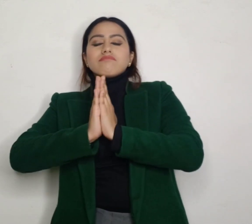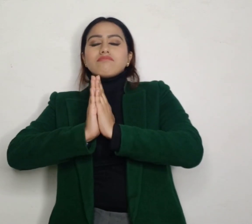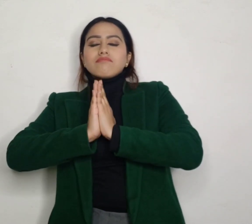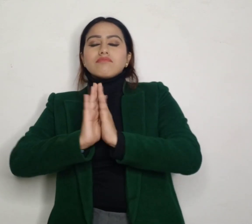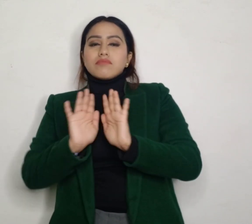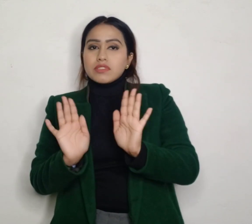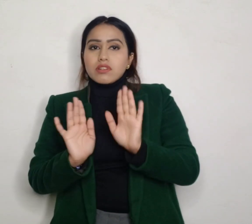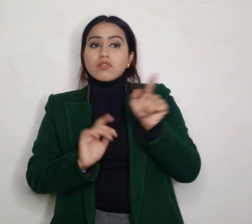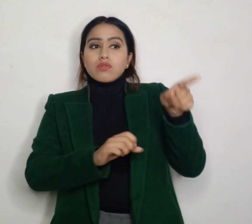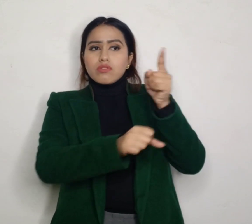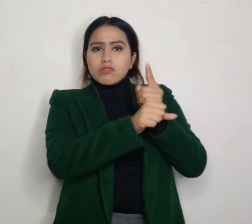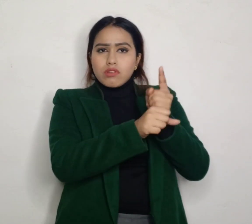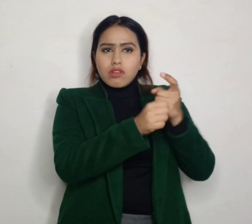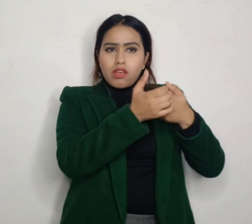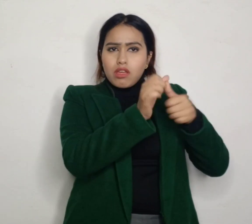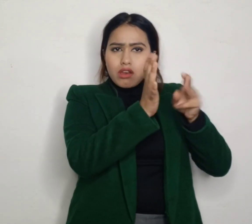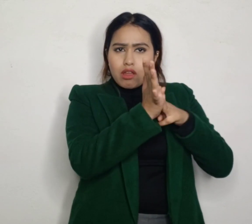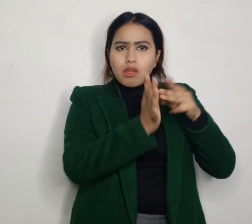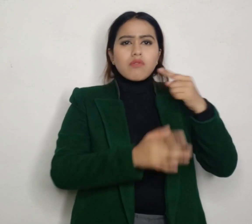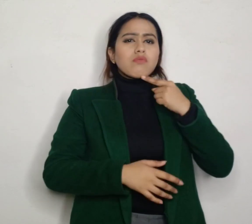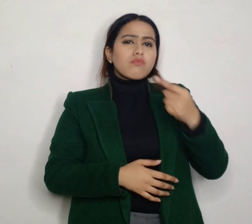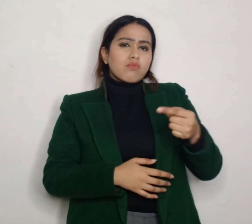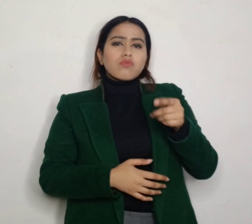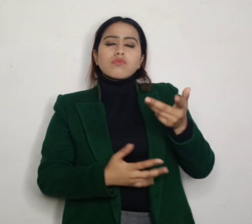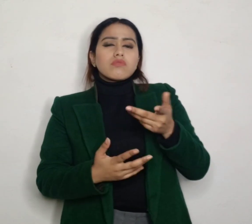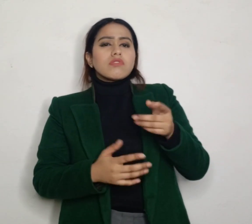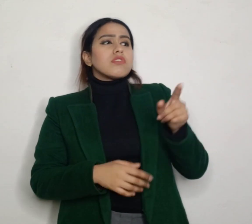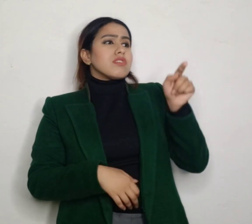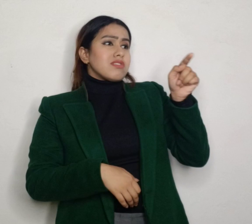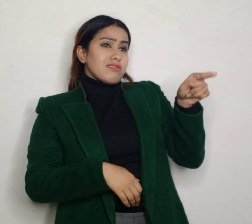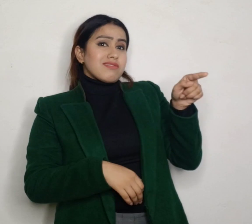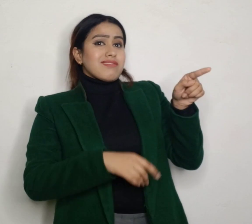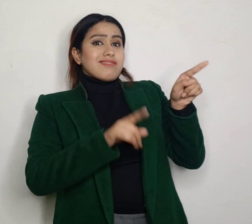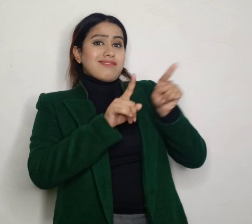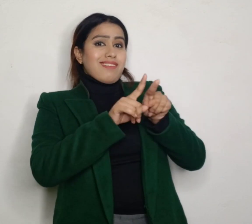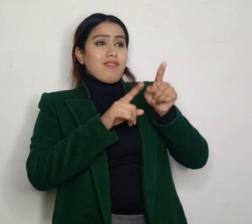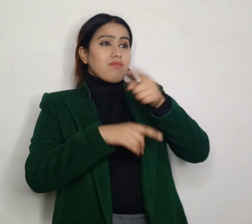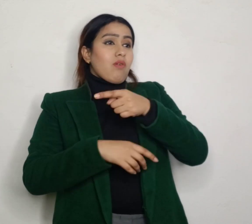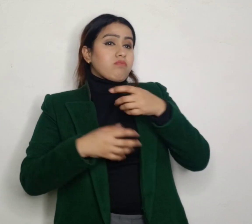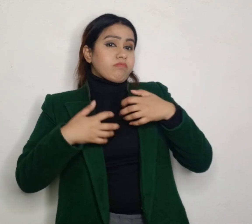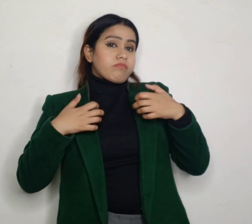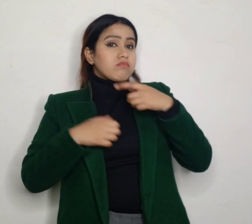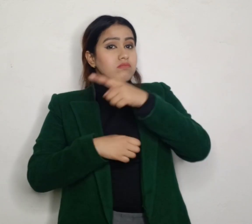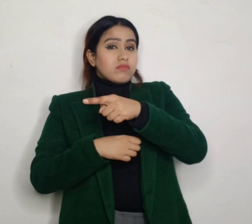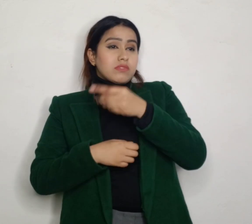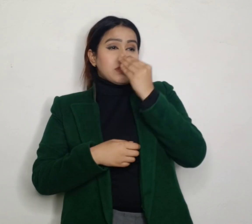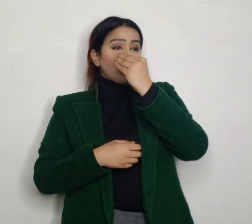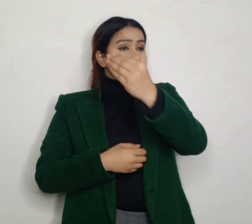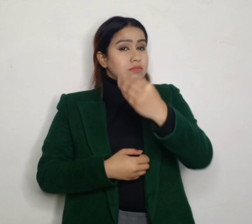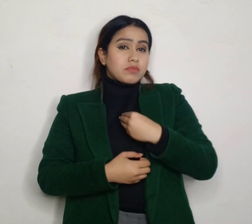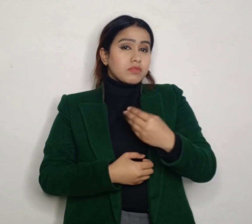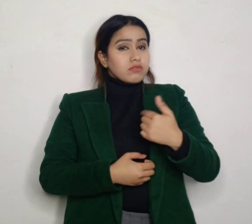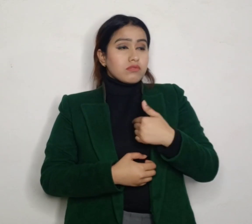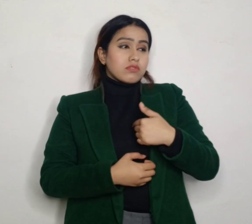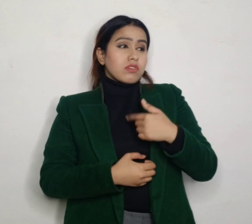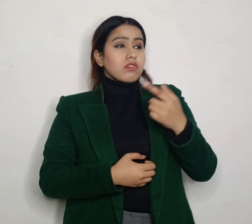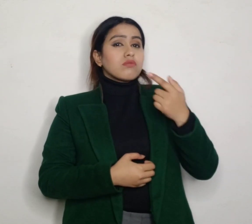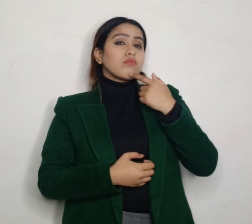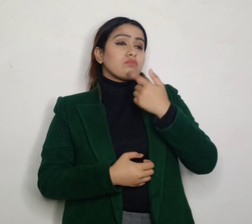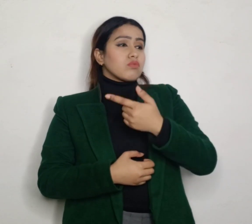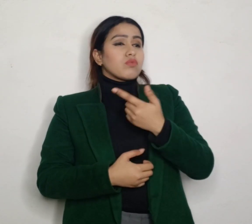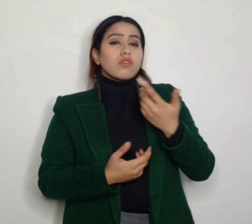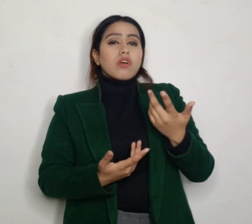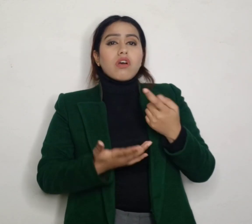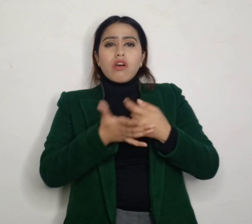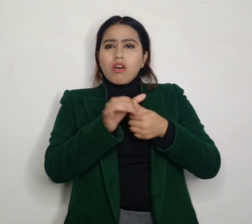श्री राम के पास गए और जाकर के कहने लगे कि राम, आपको दंड देना होगा जिसने मेरा अपमान किया है। राम जी कहने लगे कि